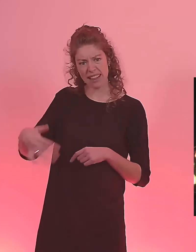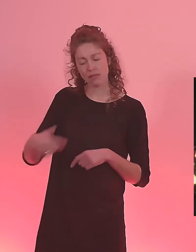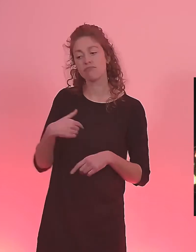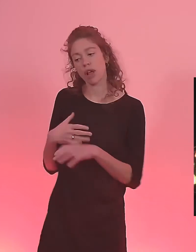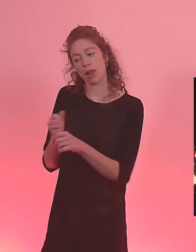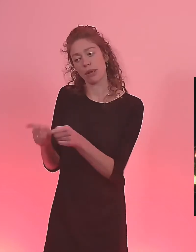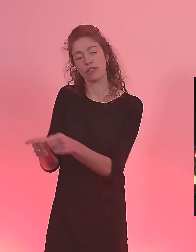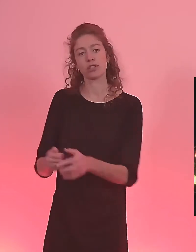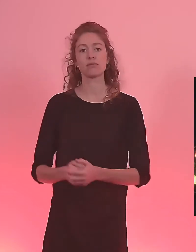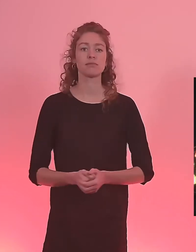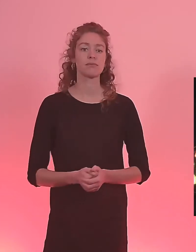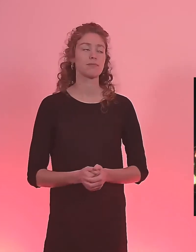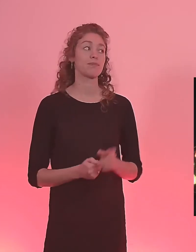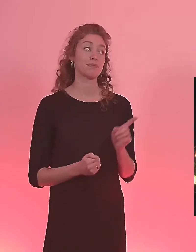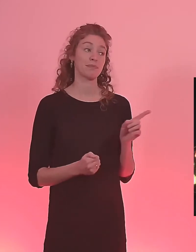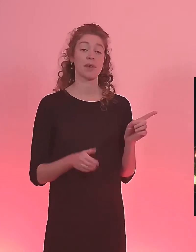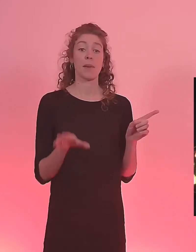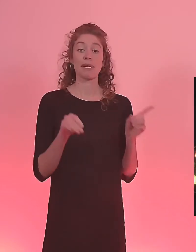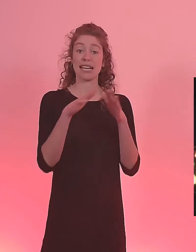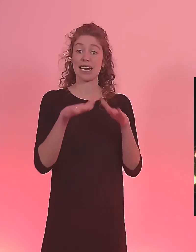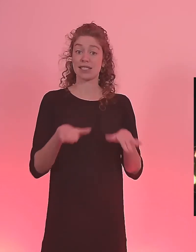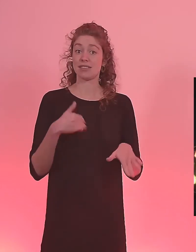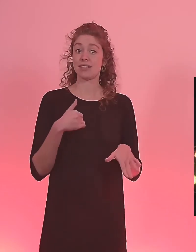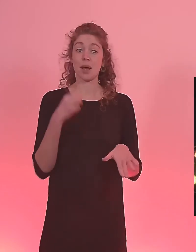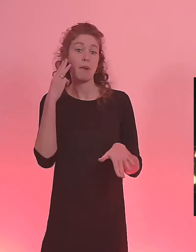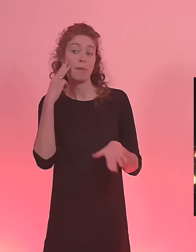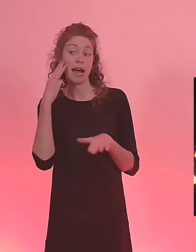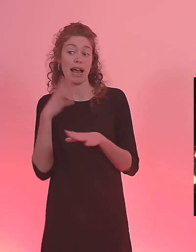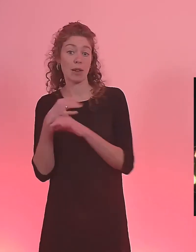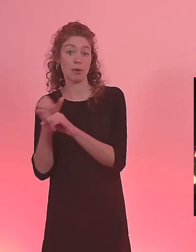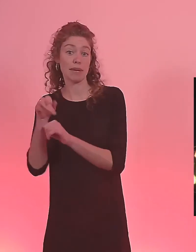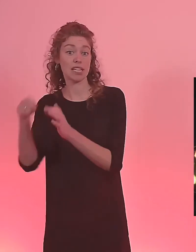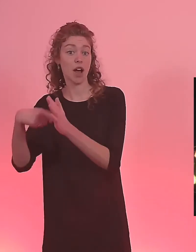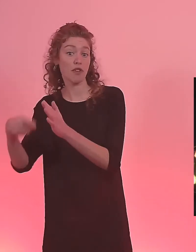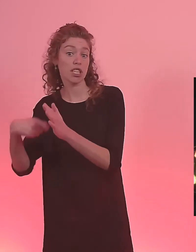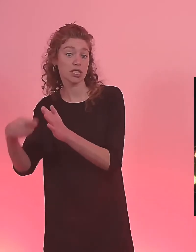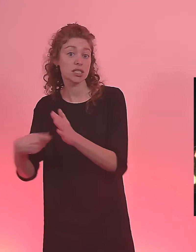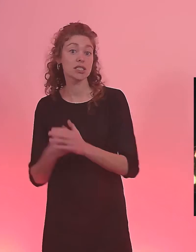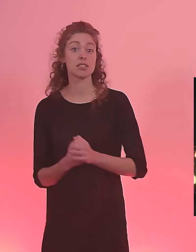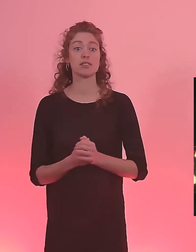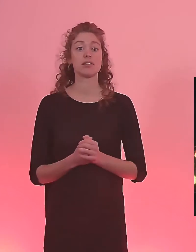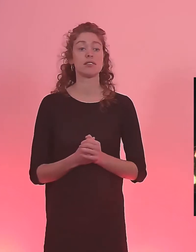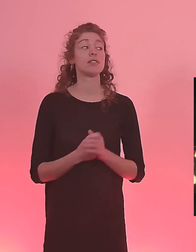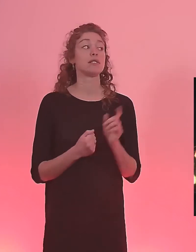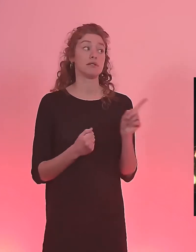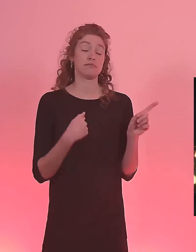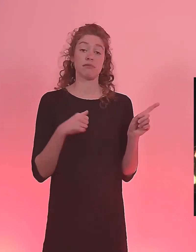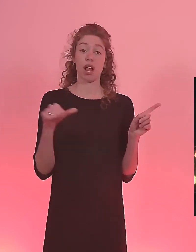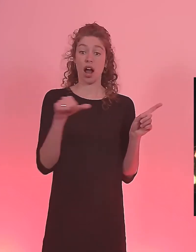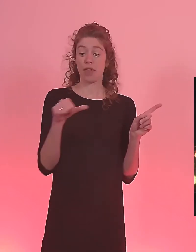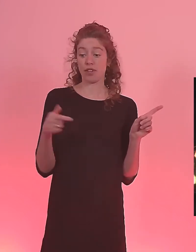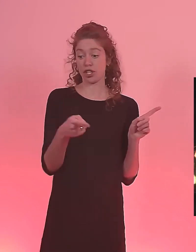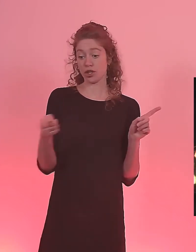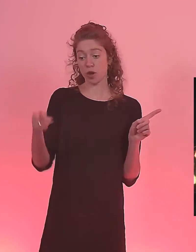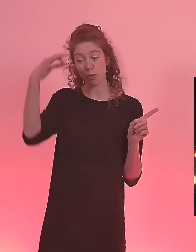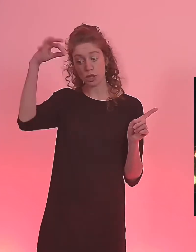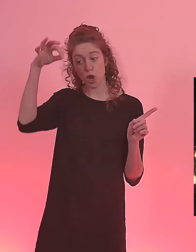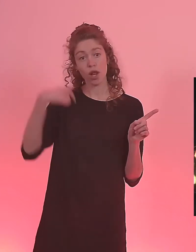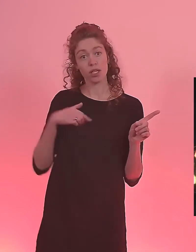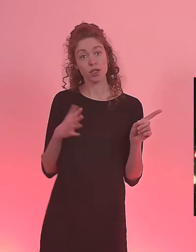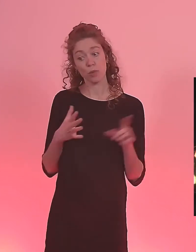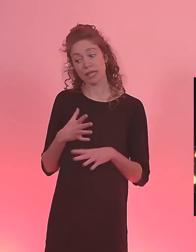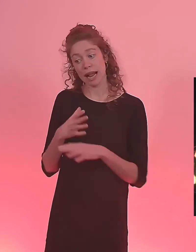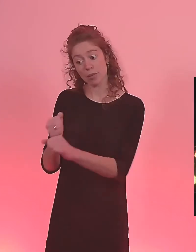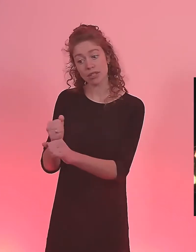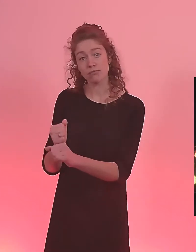Kerst help ik mijn man met afwas. Ik help anderen soms op school als ze